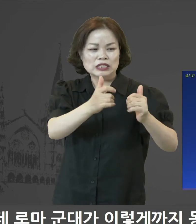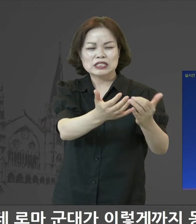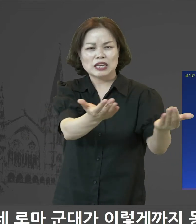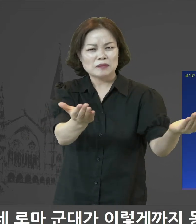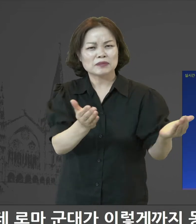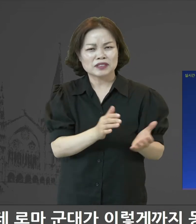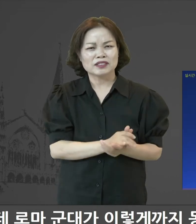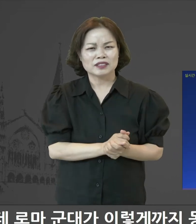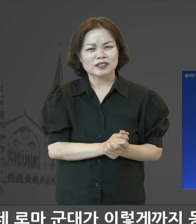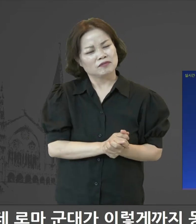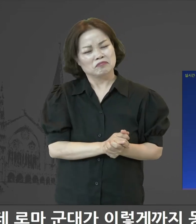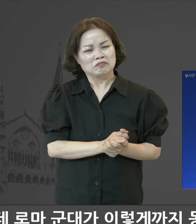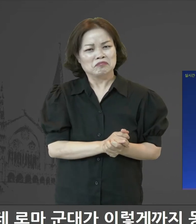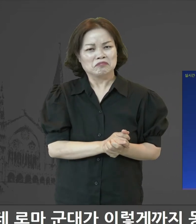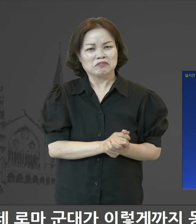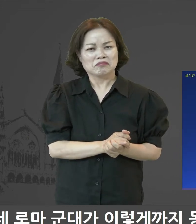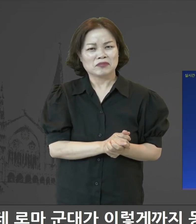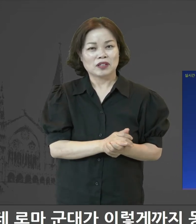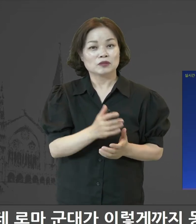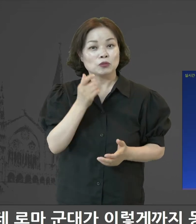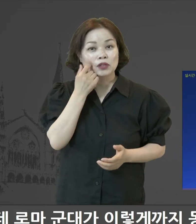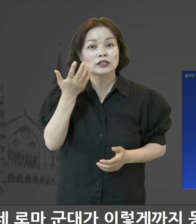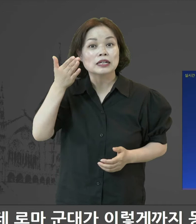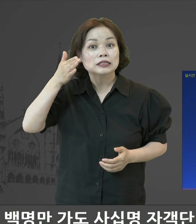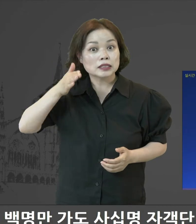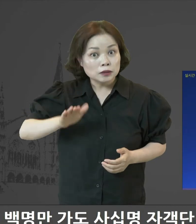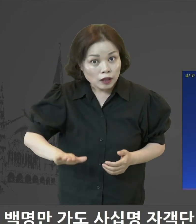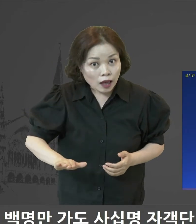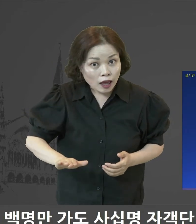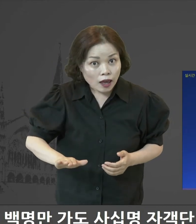사람들이 어찌할 수 없을 것 같아요. 근데